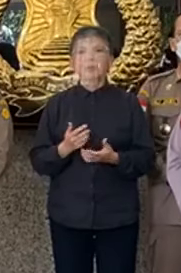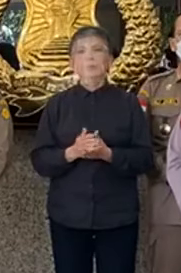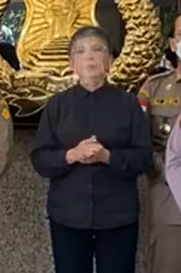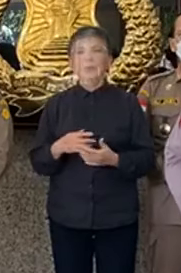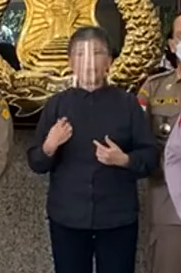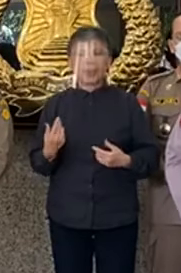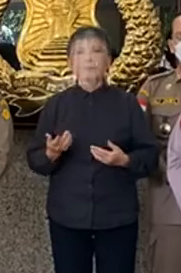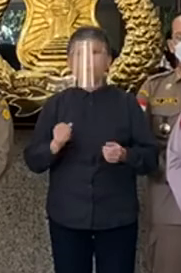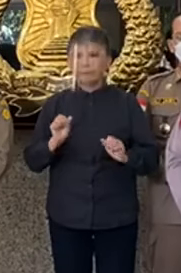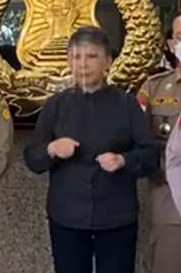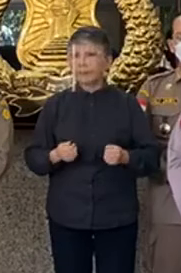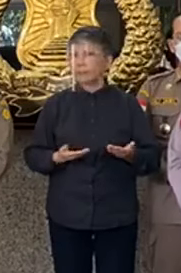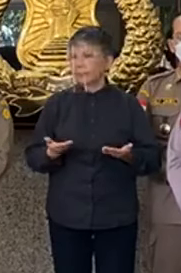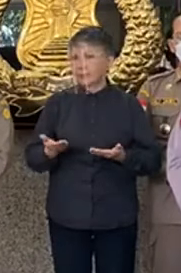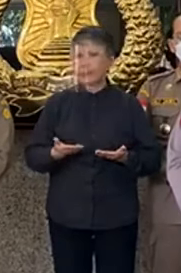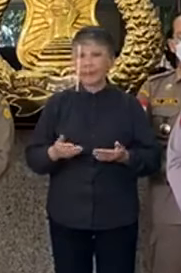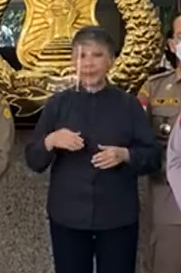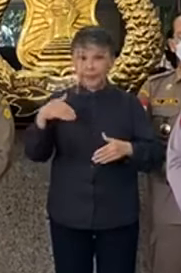dilaksanakan